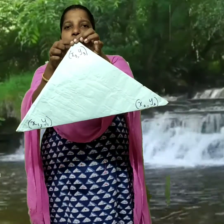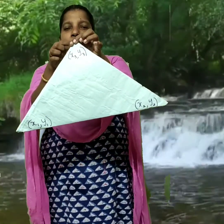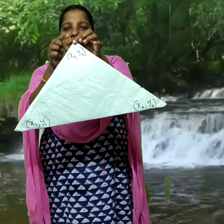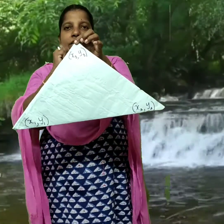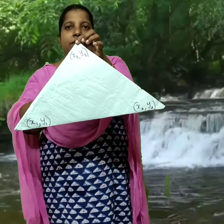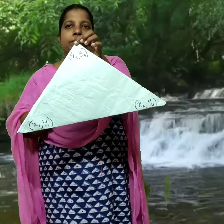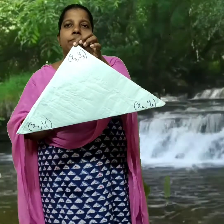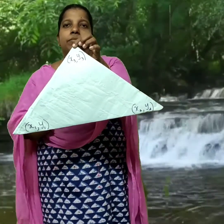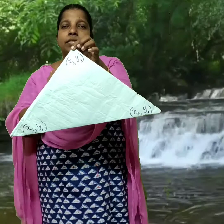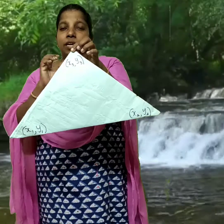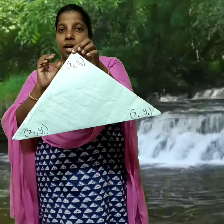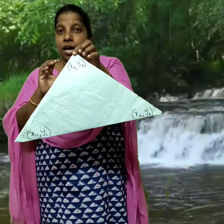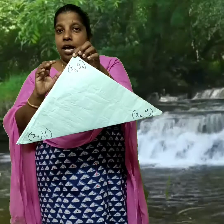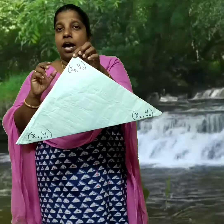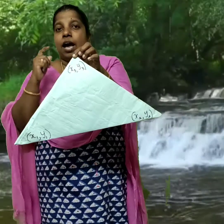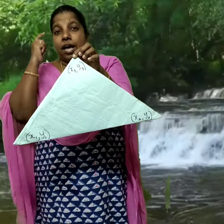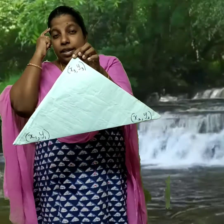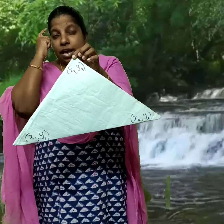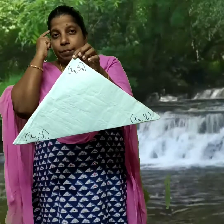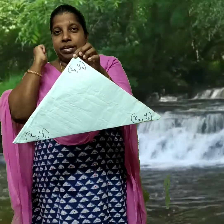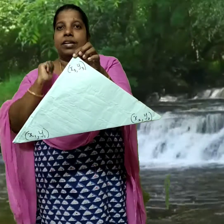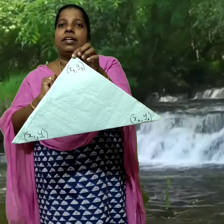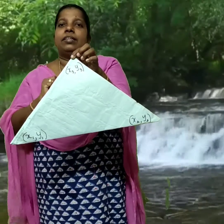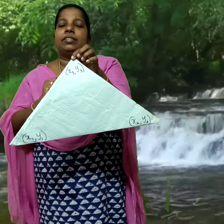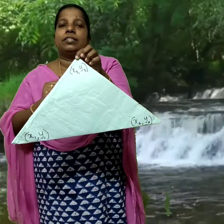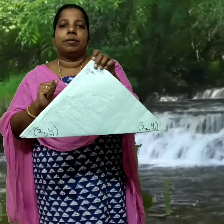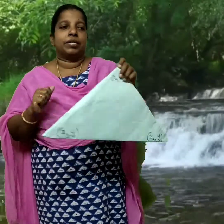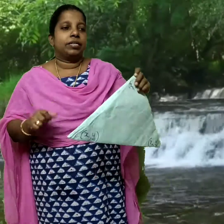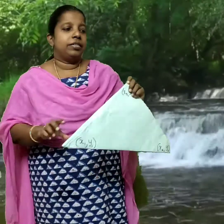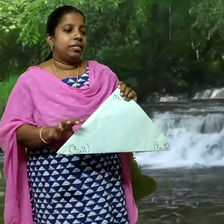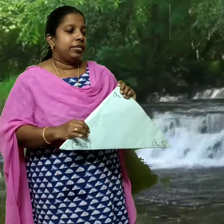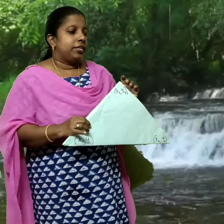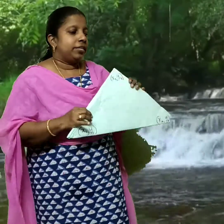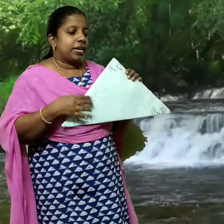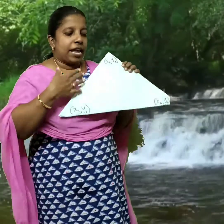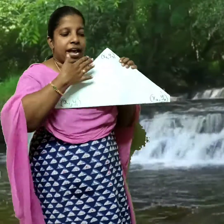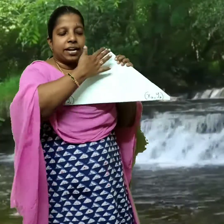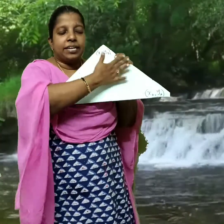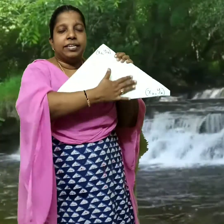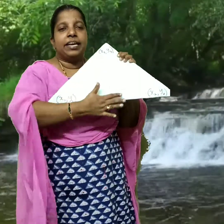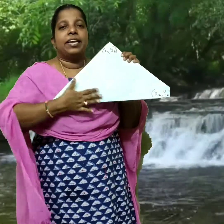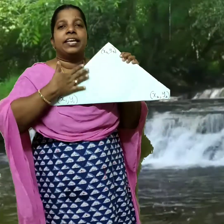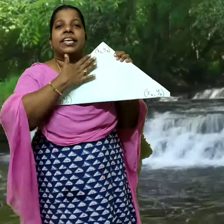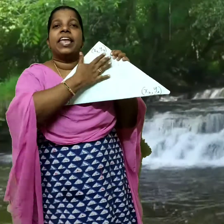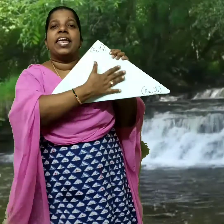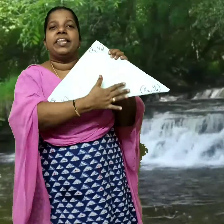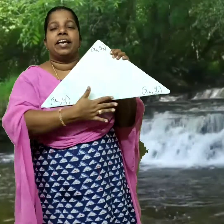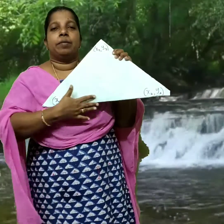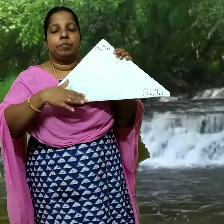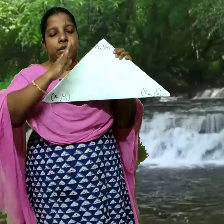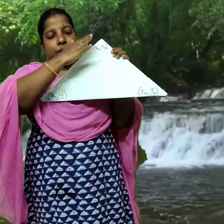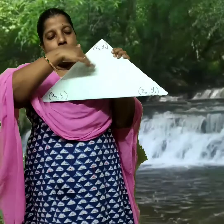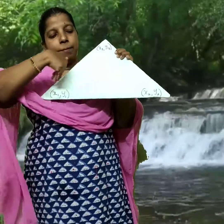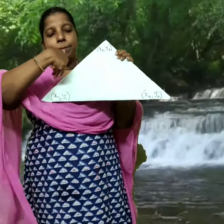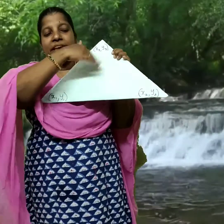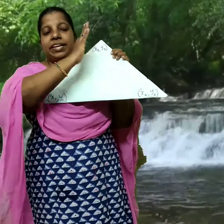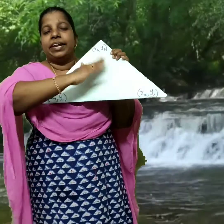Y3 അറിയാമെങ്കിൽ നമുക്ക് ട്രയാങ്കിളിൻ്റെ ഏരിയ കണ്ടുപിടിക്കാം. പെയിൻറ്